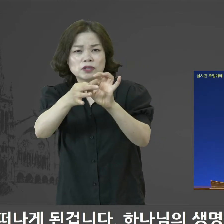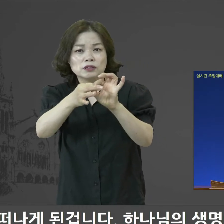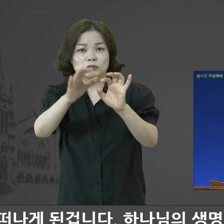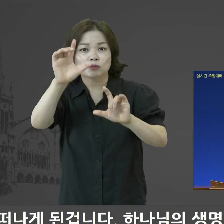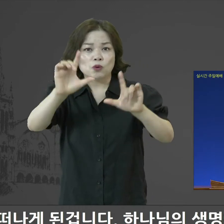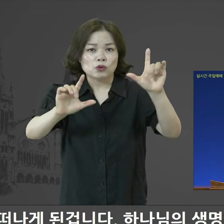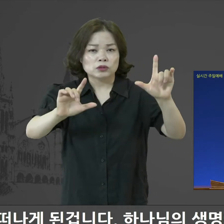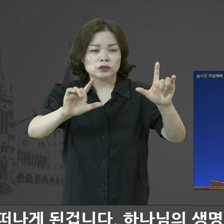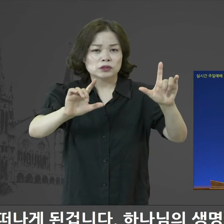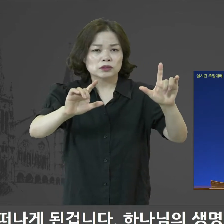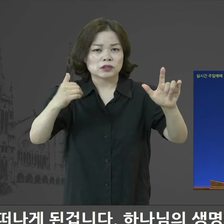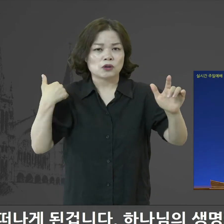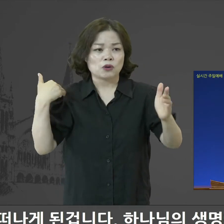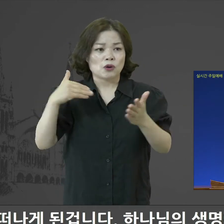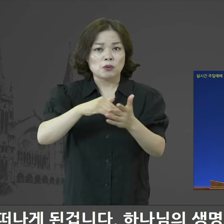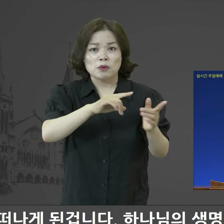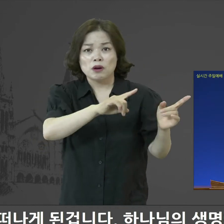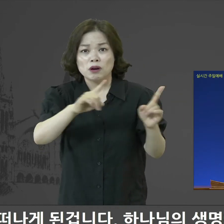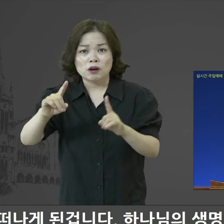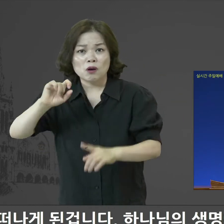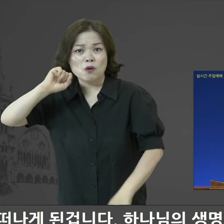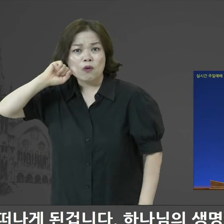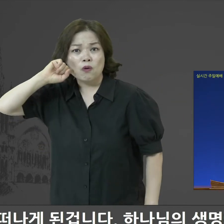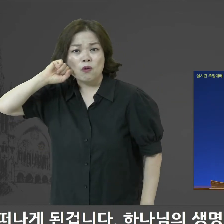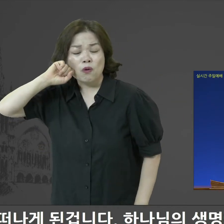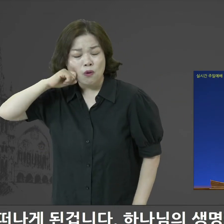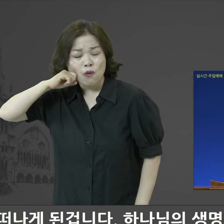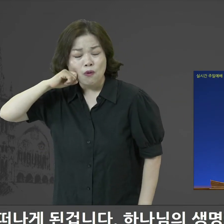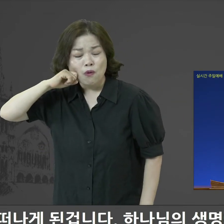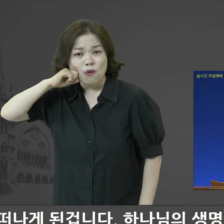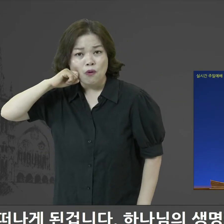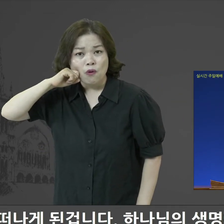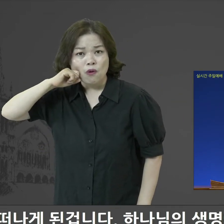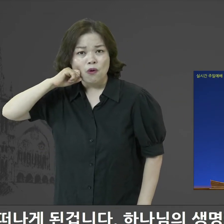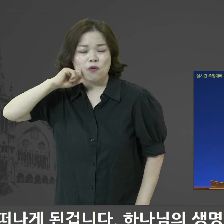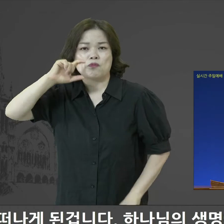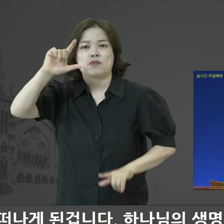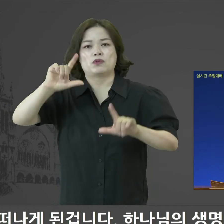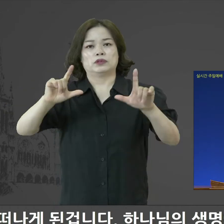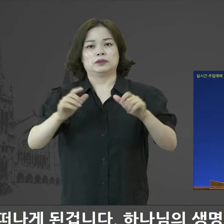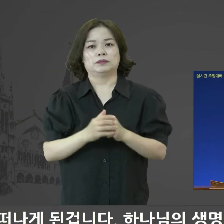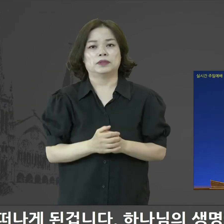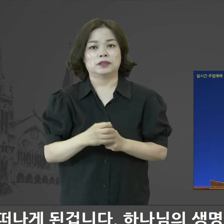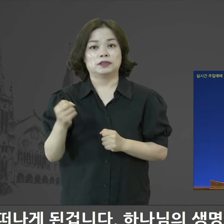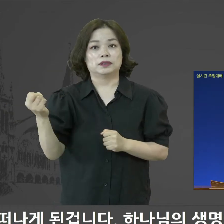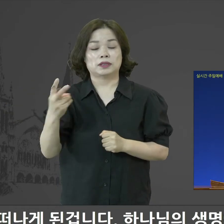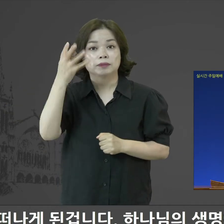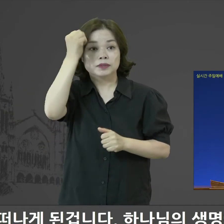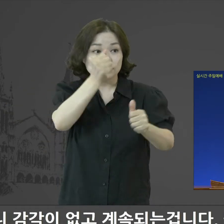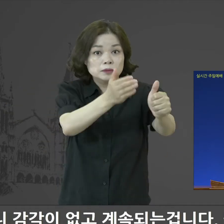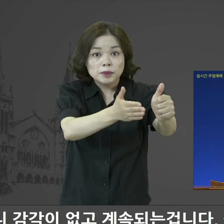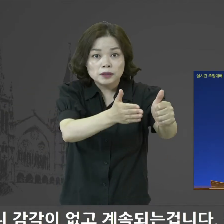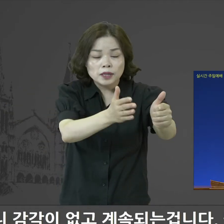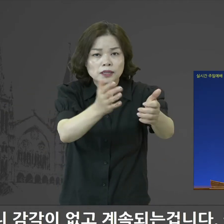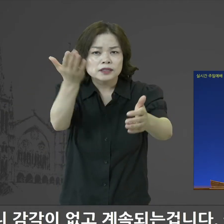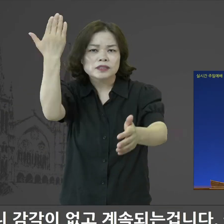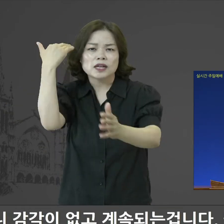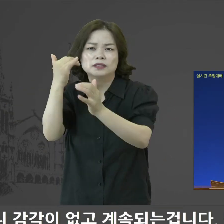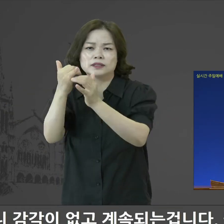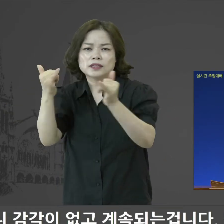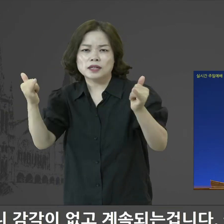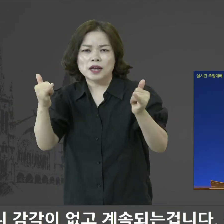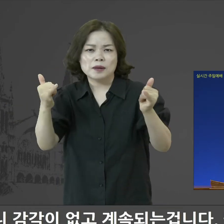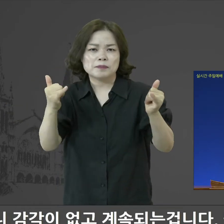그러니까 돌이키기 굉장히 어려운 단계로 밟아박 가고 있는 모습을 보여주는 겁니다. 다시 한번 기억하시기 바랍니다. 옛사람의